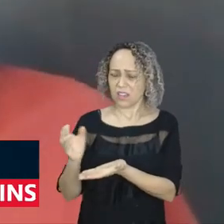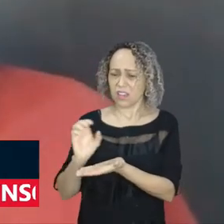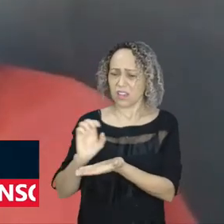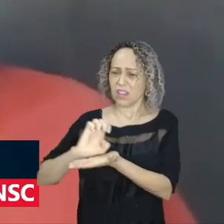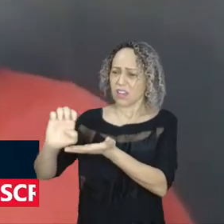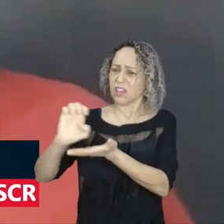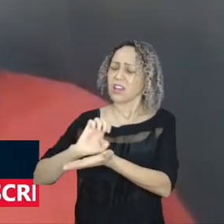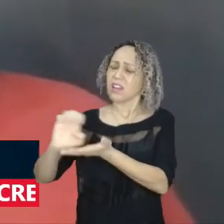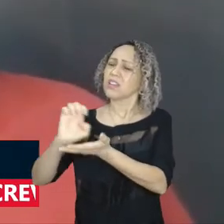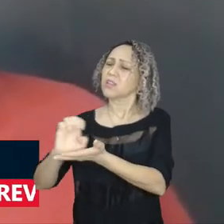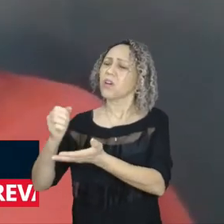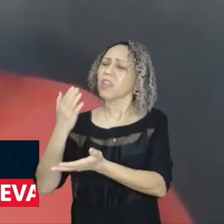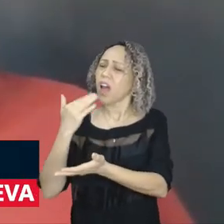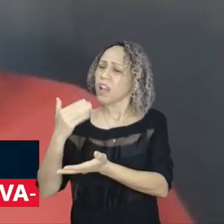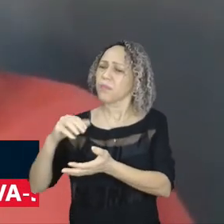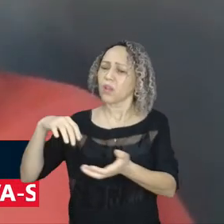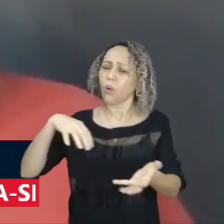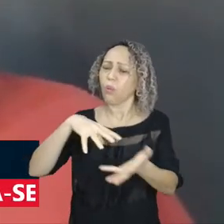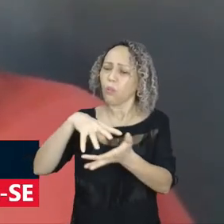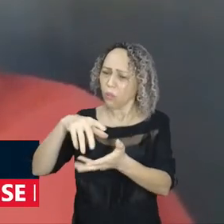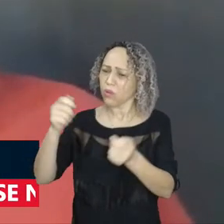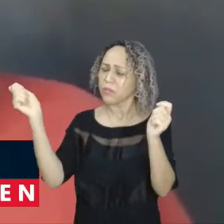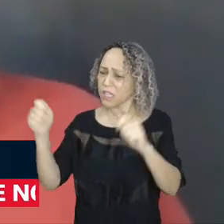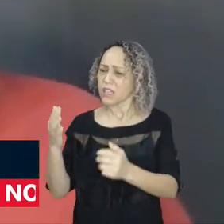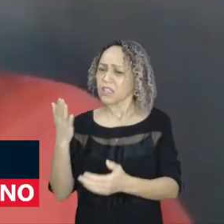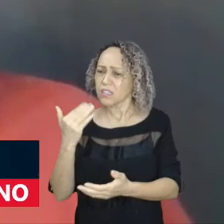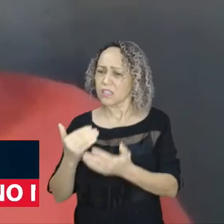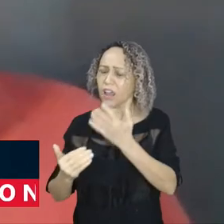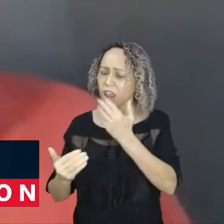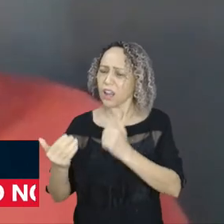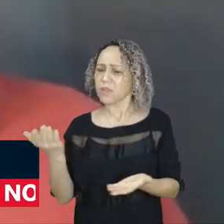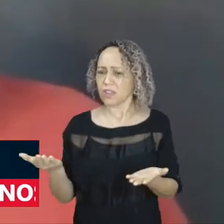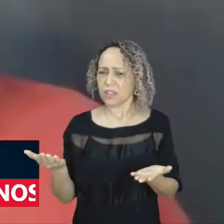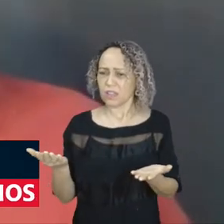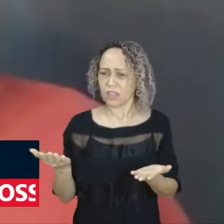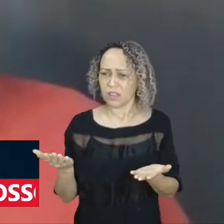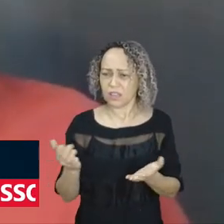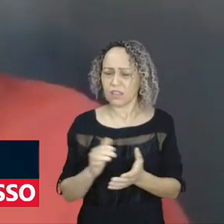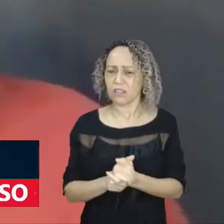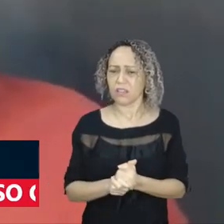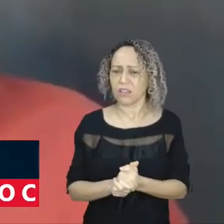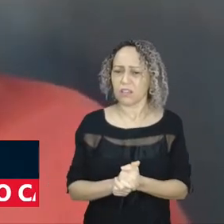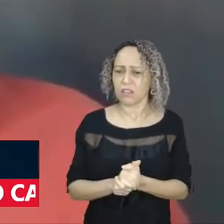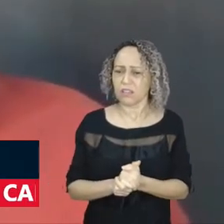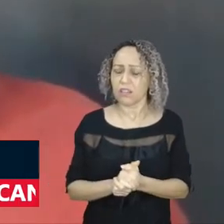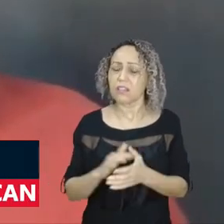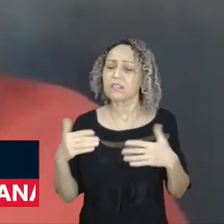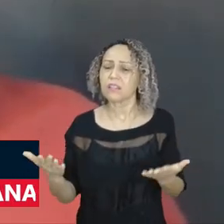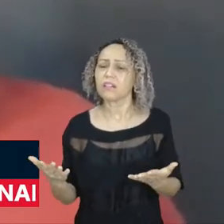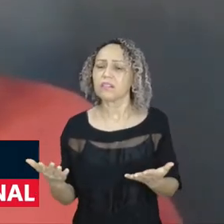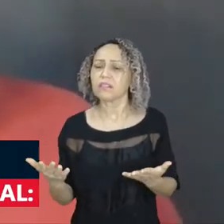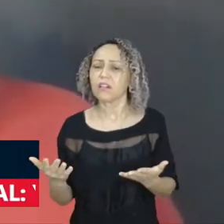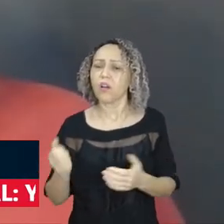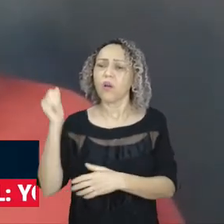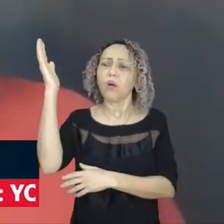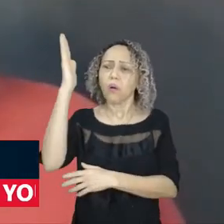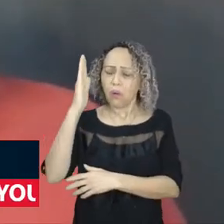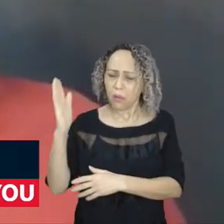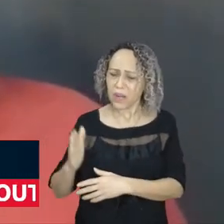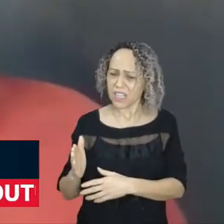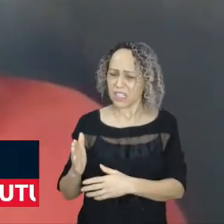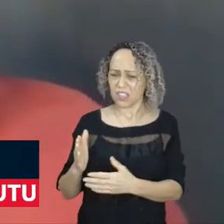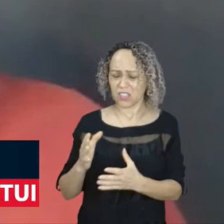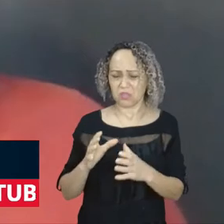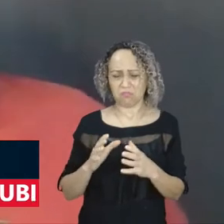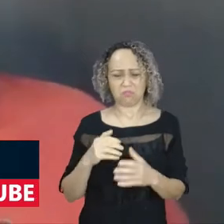um dos países, se não for o país que tem mais terras agricultáveis do planeta, está perto. Então, o Brasil pode ser um celeiro do